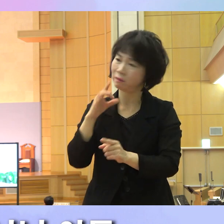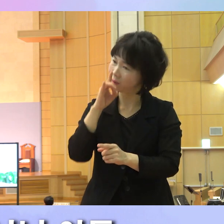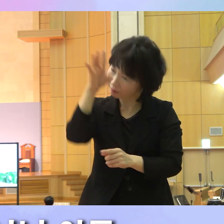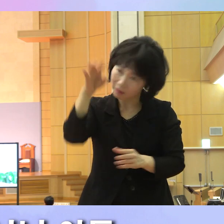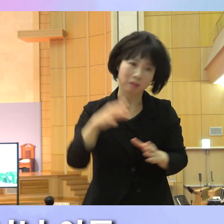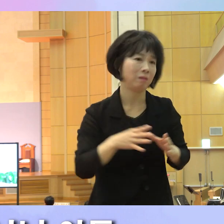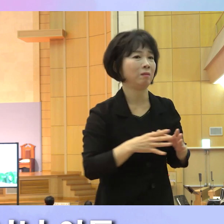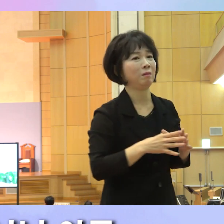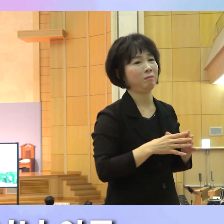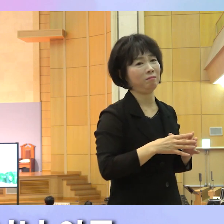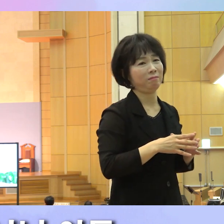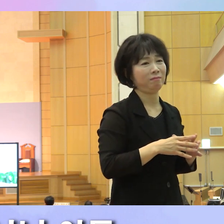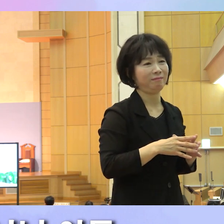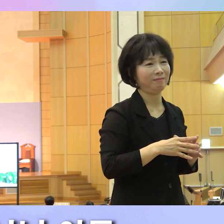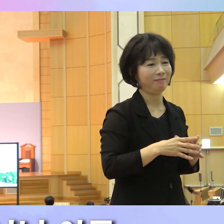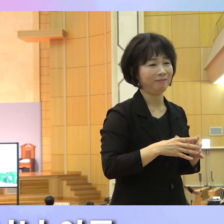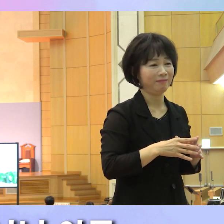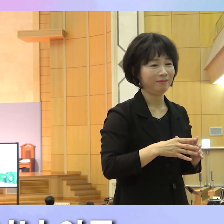예수님을